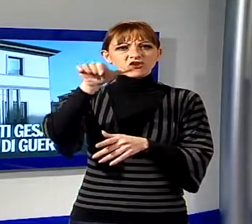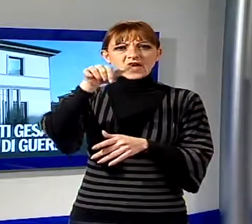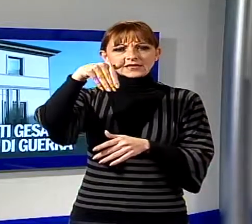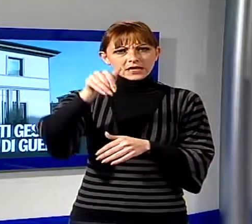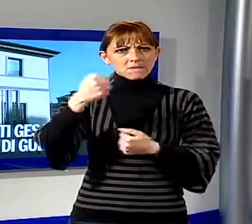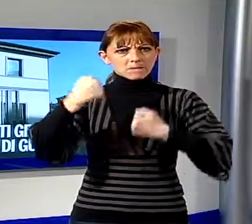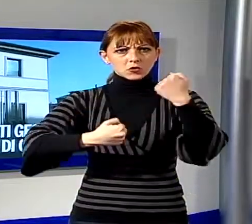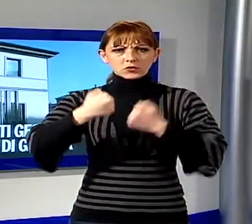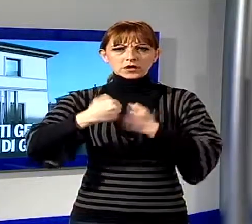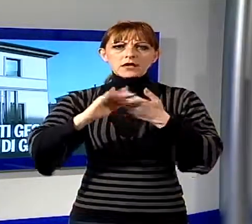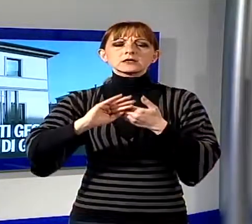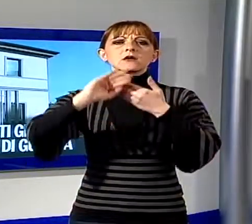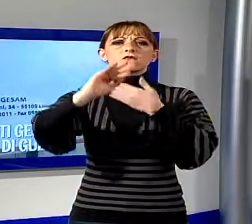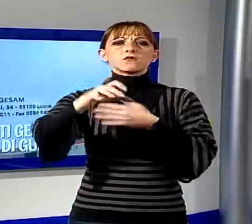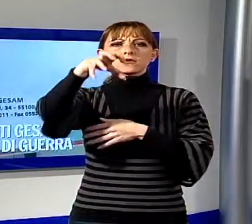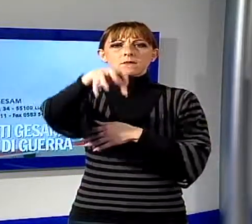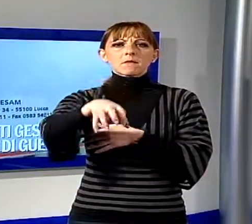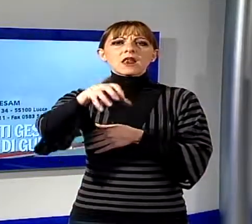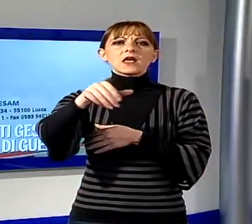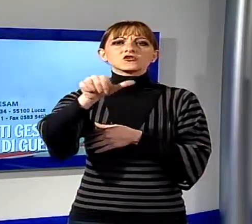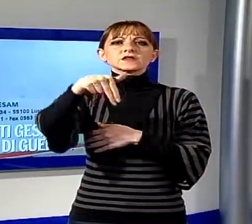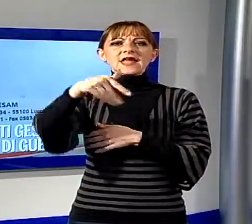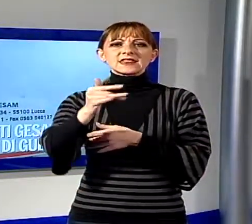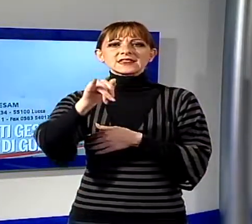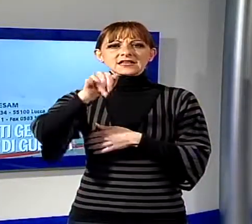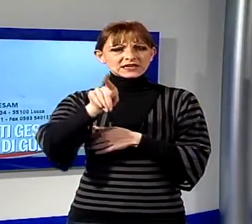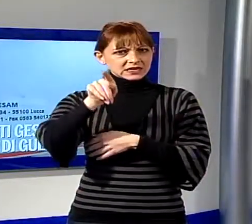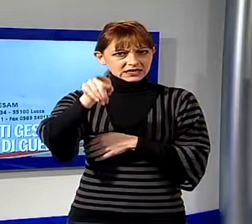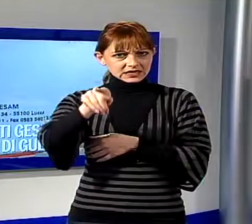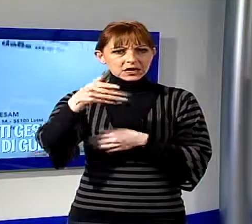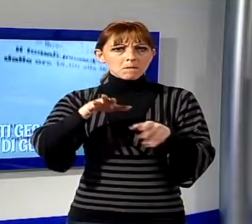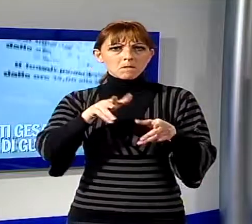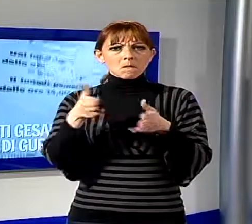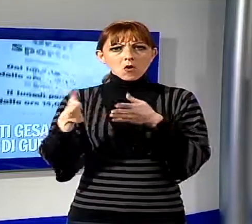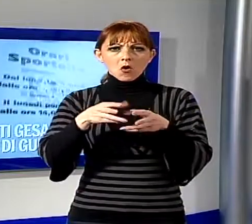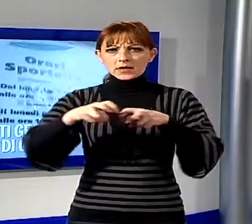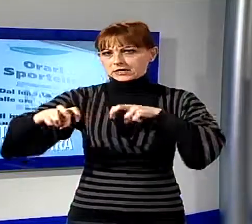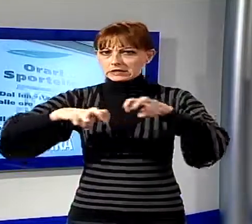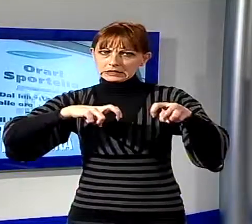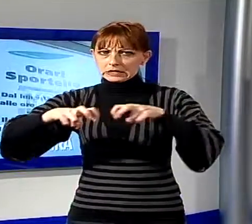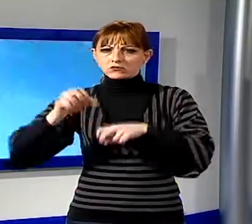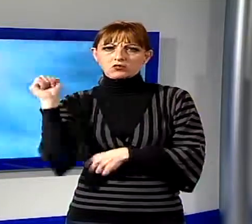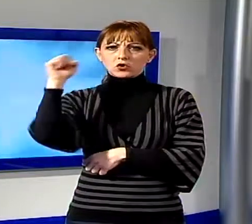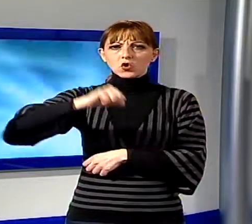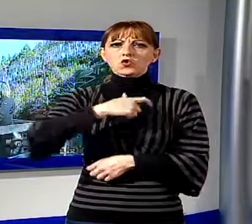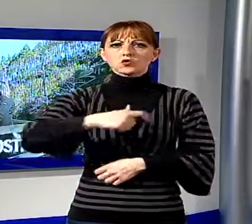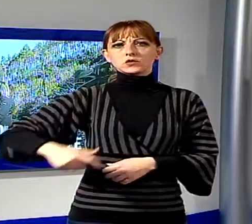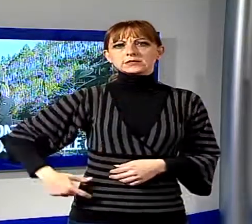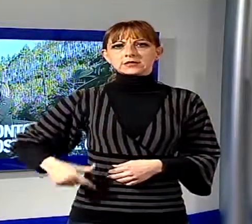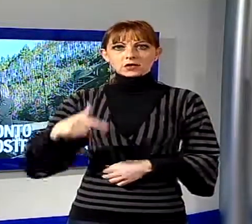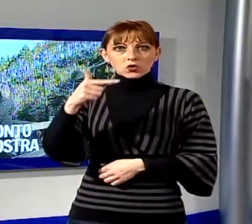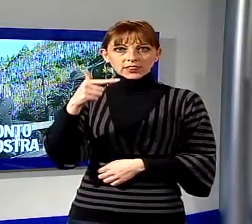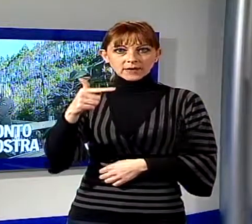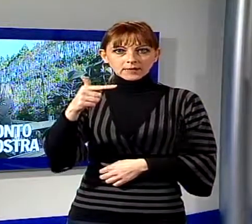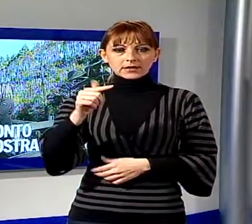hanno manifestato di fronte a Palazzo Santini, momenti di tensione con il sindaco Tambellini. Tutto pronto per